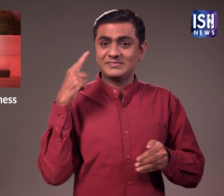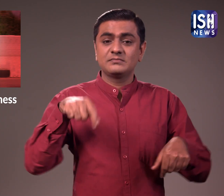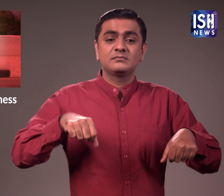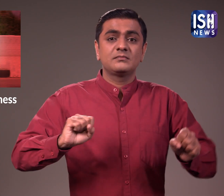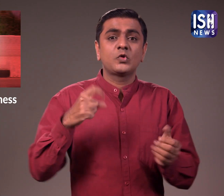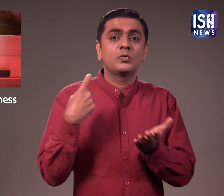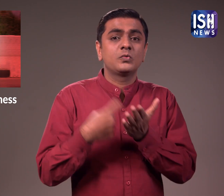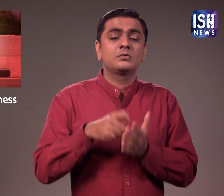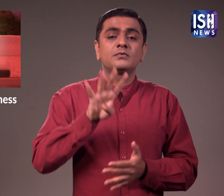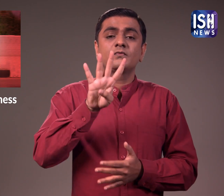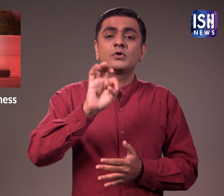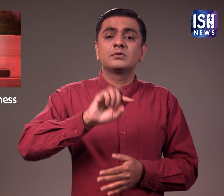चाहिए